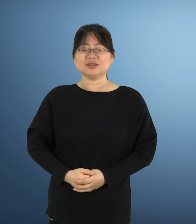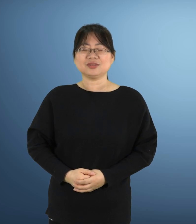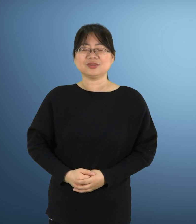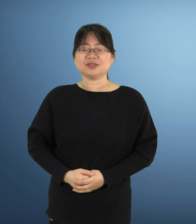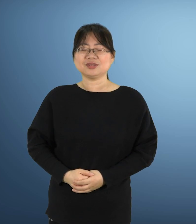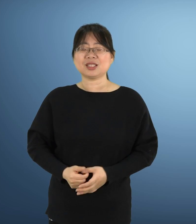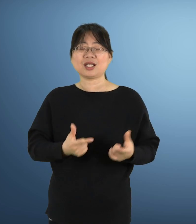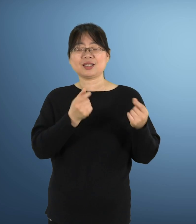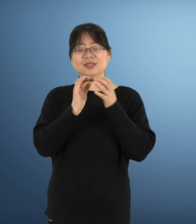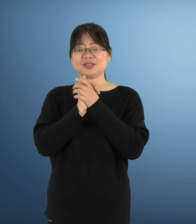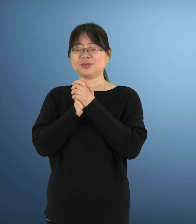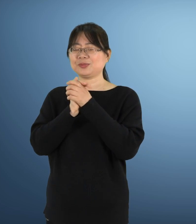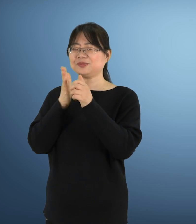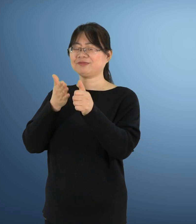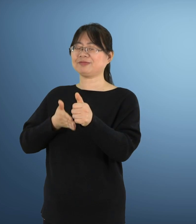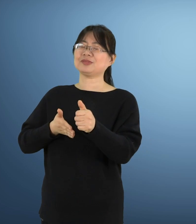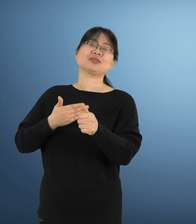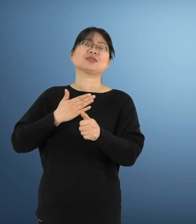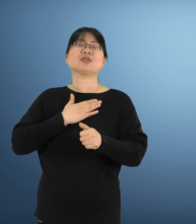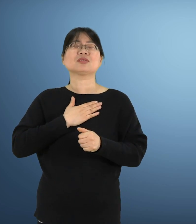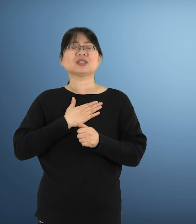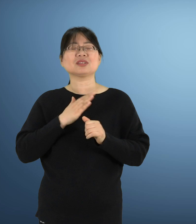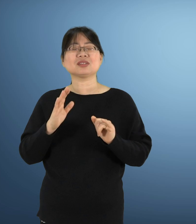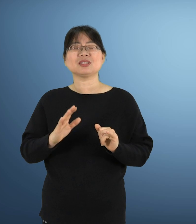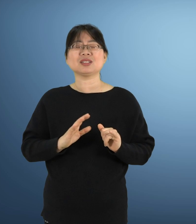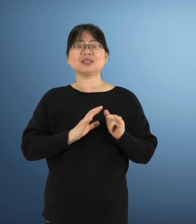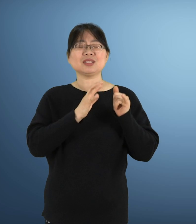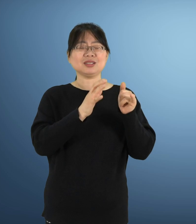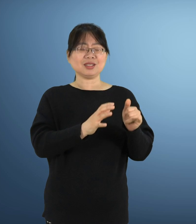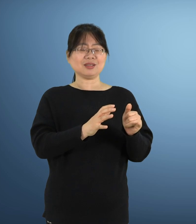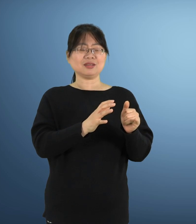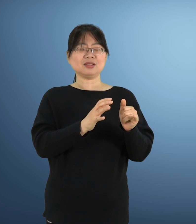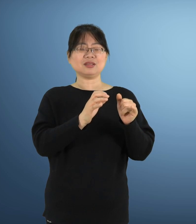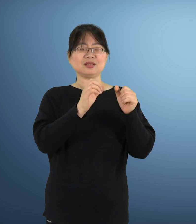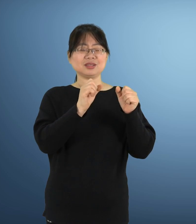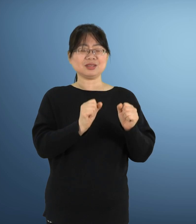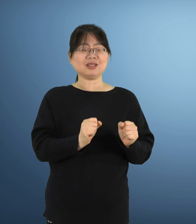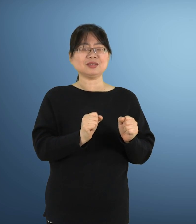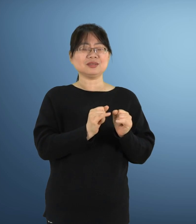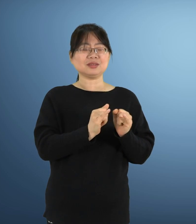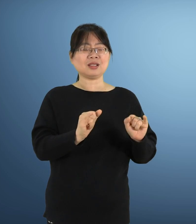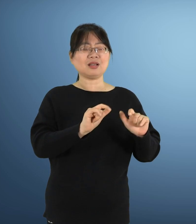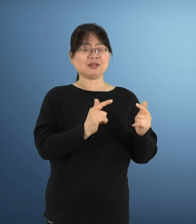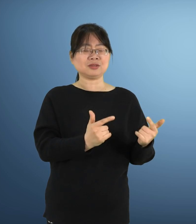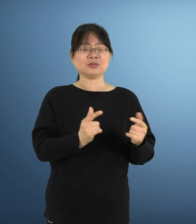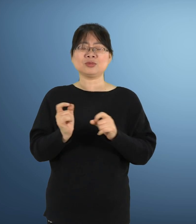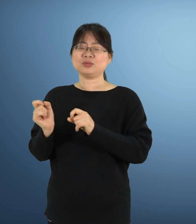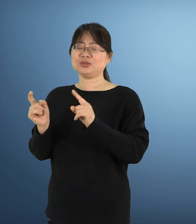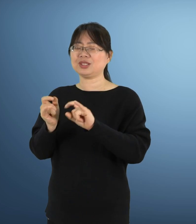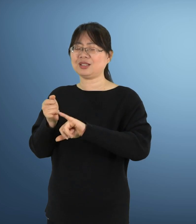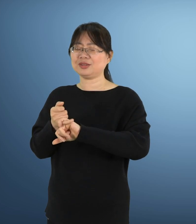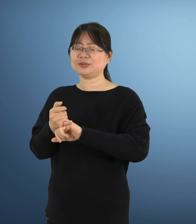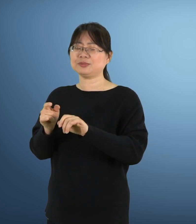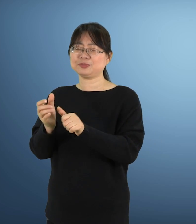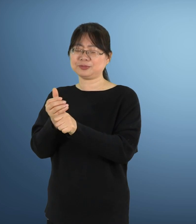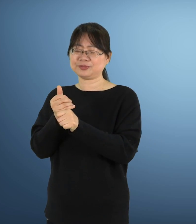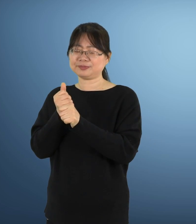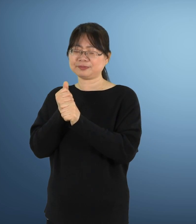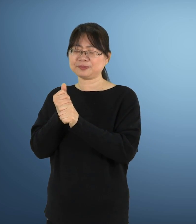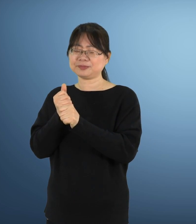한번 서진 채로 기도합시다. 우리는 이 세상 사람들이 아니라 부활의 약속을 붙들고